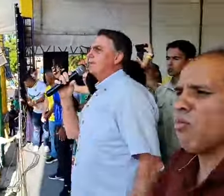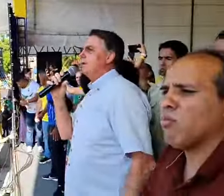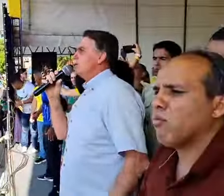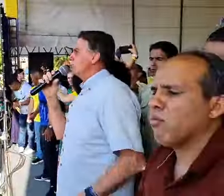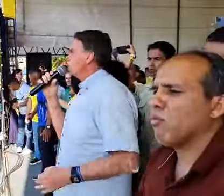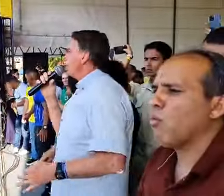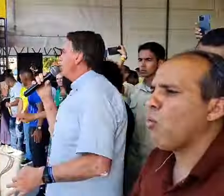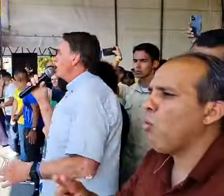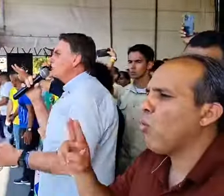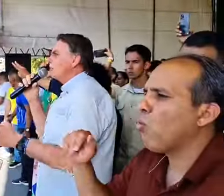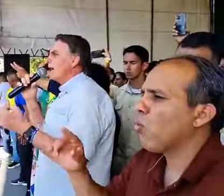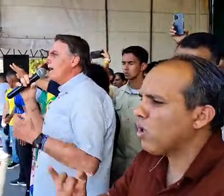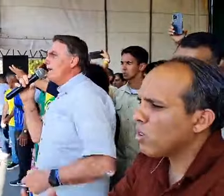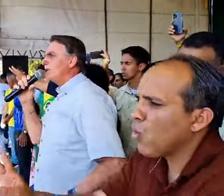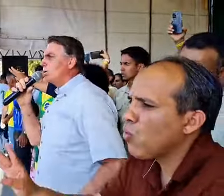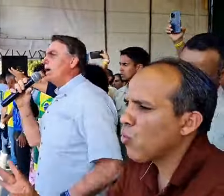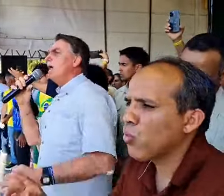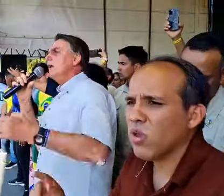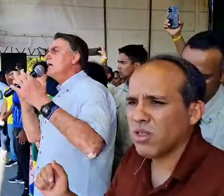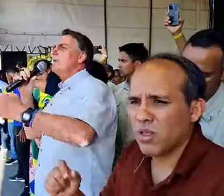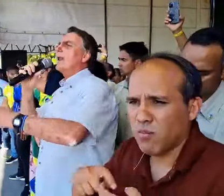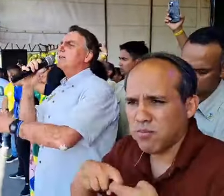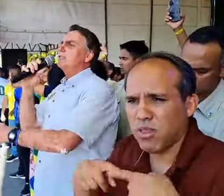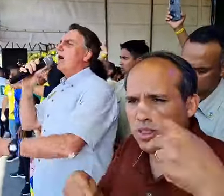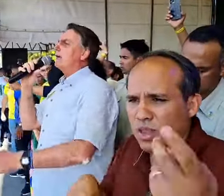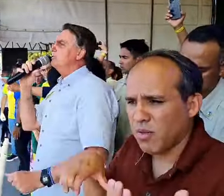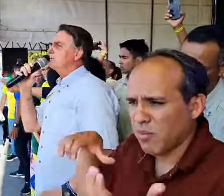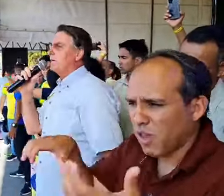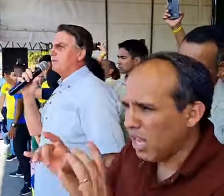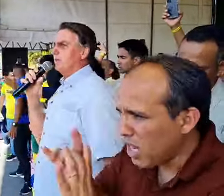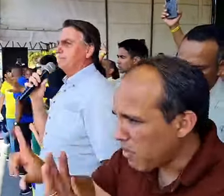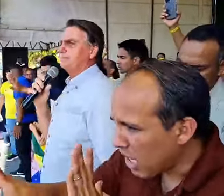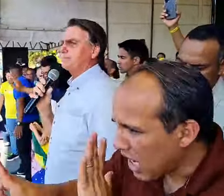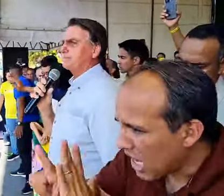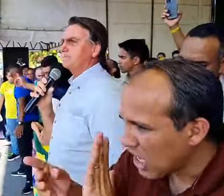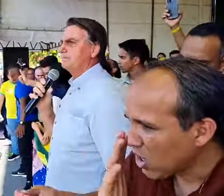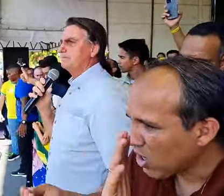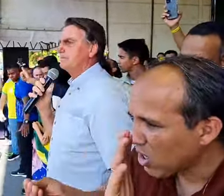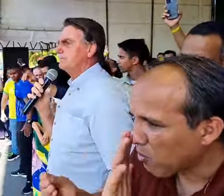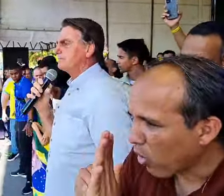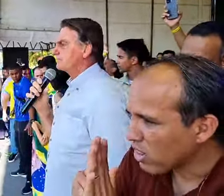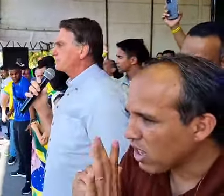deixar, juntamente com o parlamento, liberar drogas no Brasil.